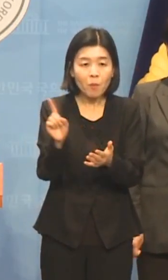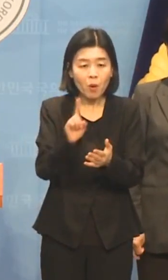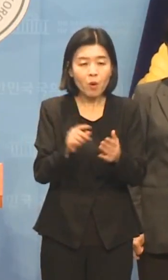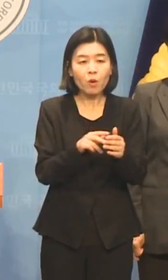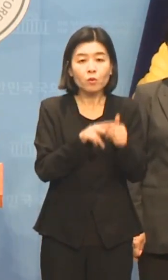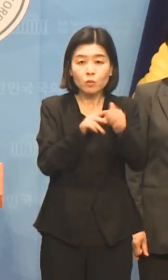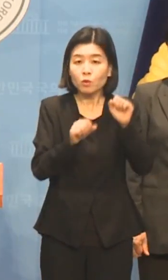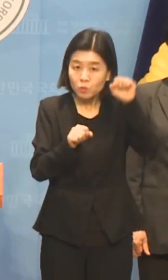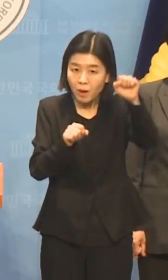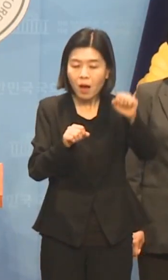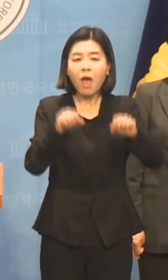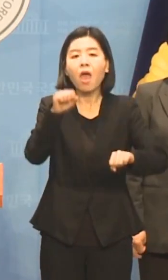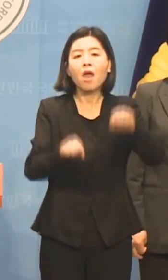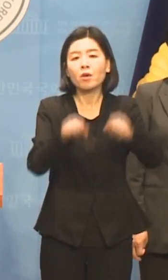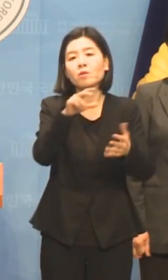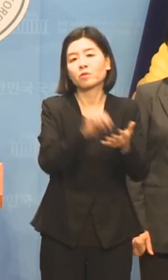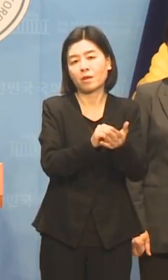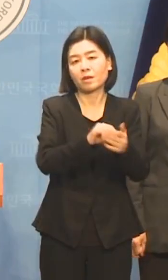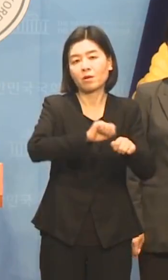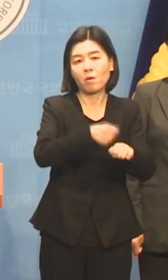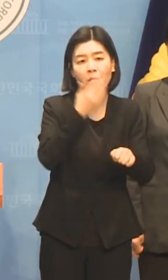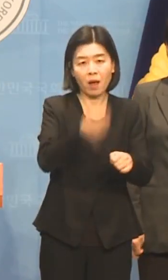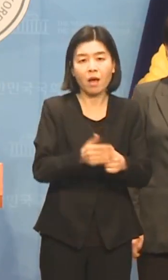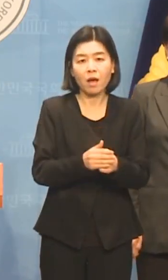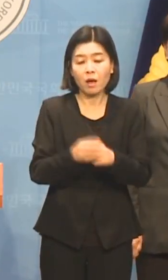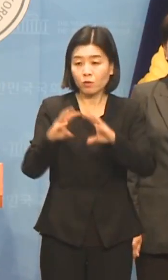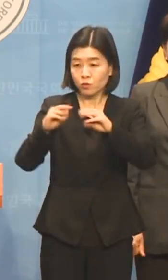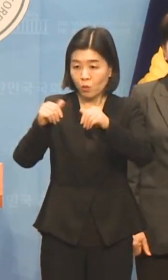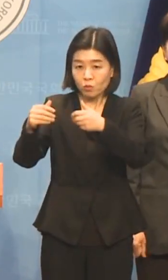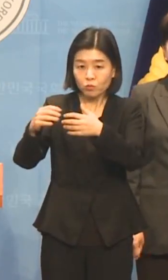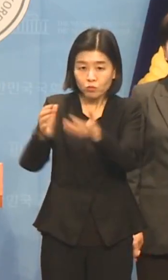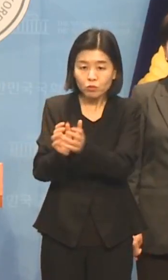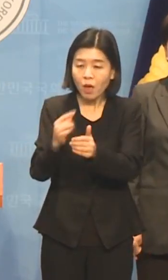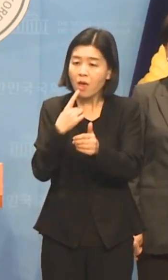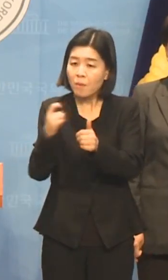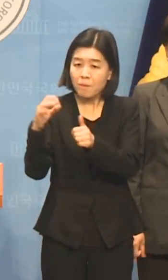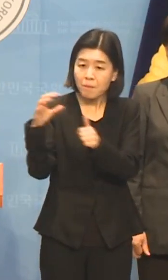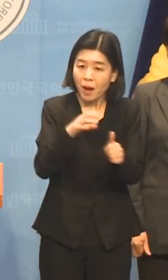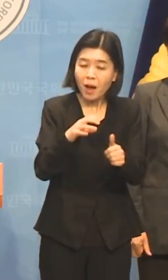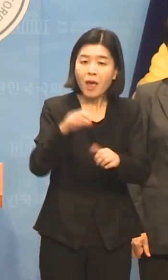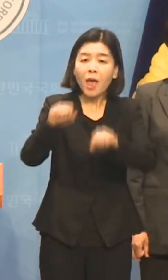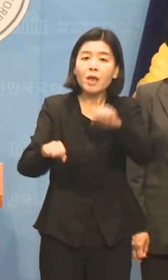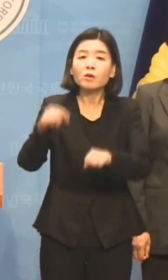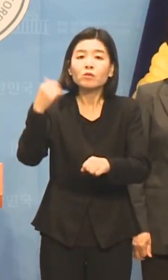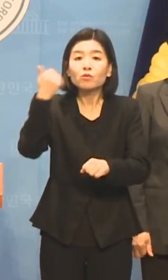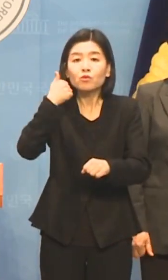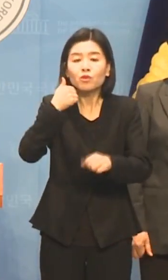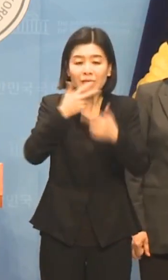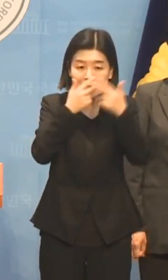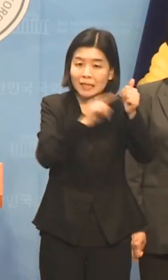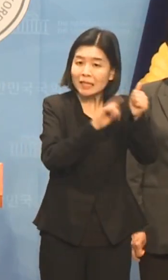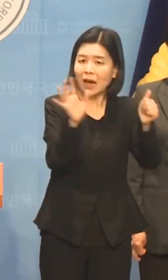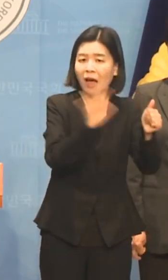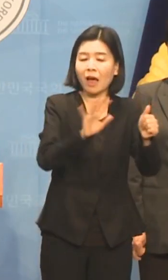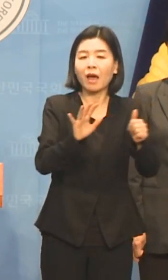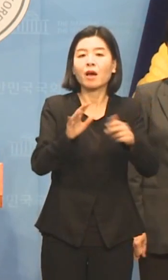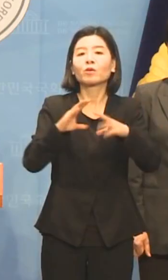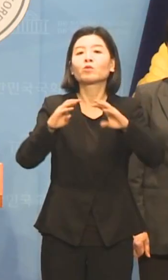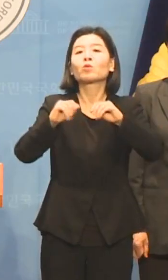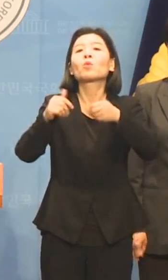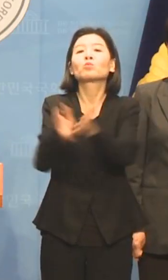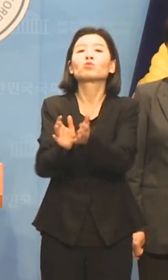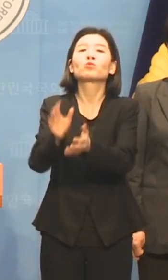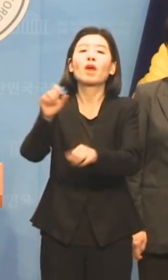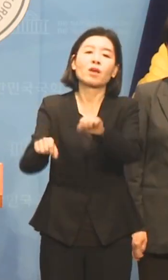허위사실만 처벌할 수 있으며, 국토부의 협박성 행위는 이재명 대표가 아닌 국토부의 행위이므로 처벌 대상이 될 수